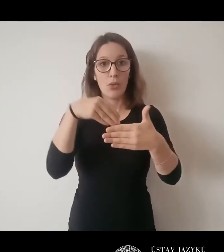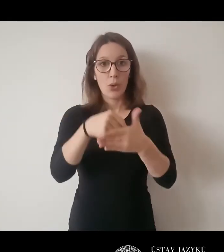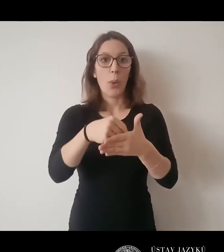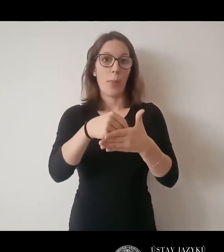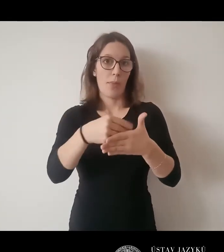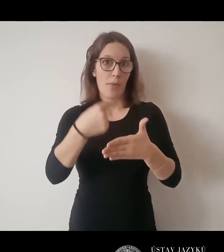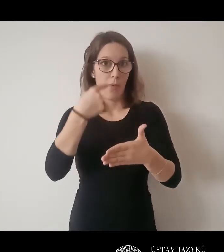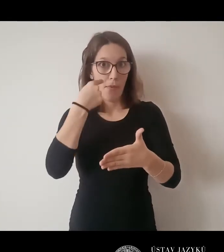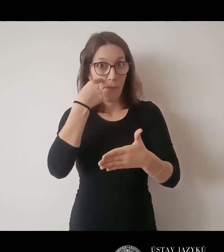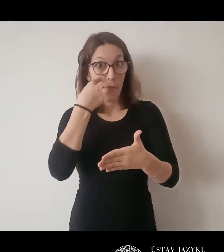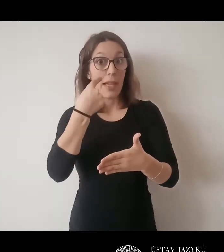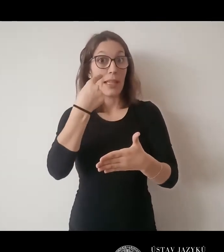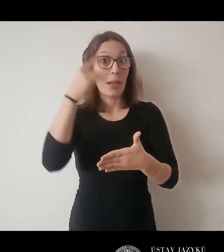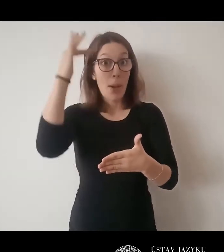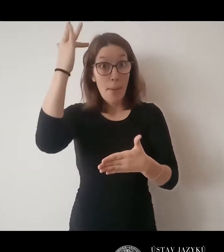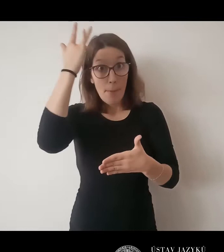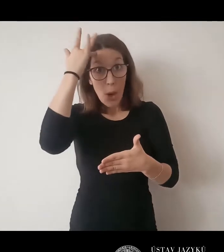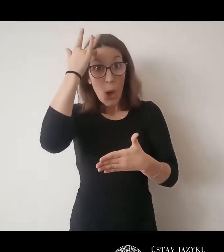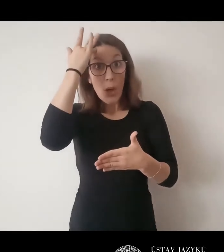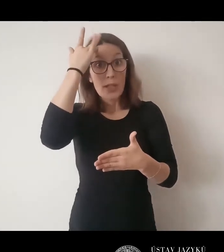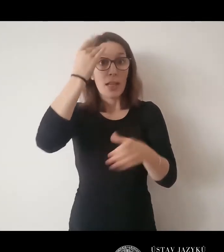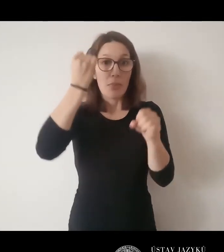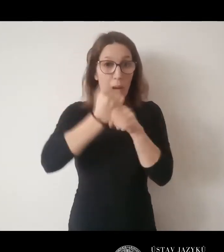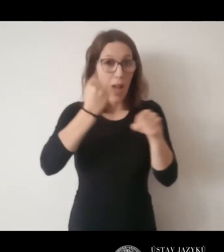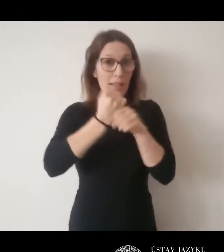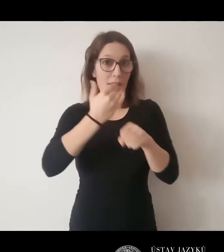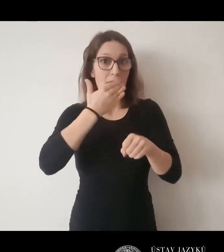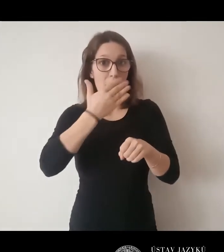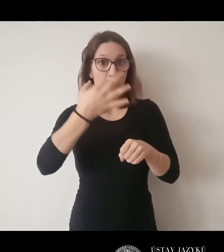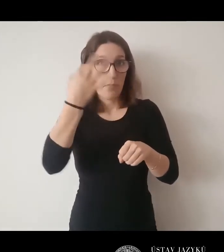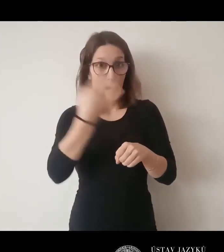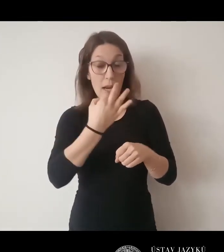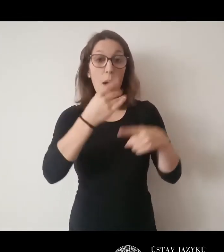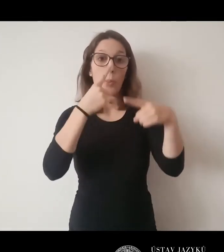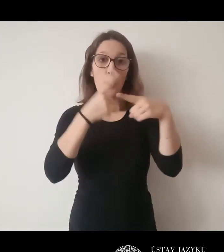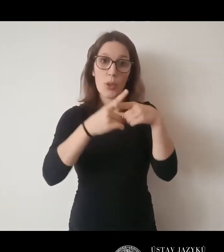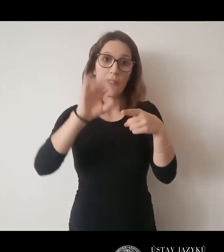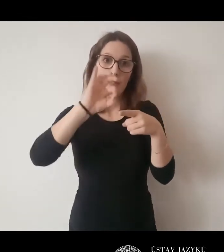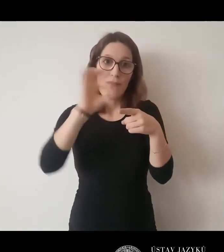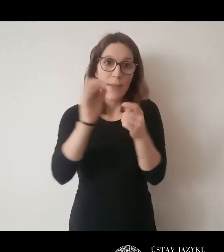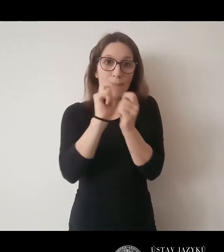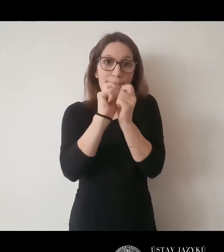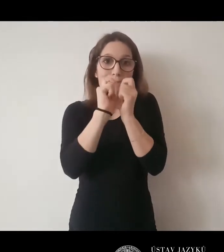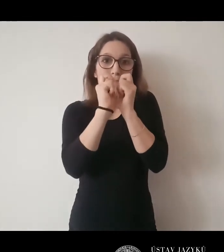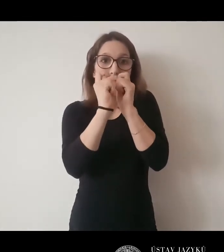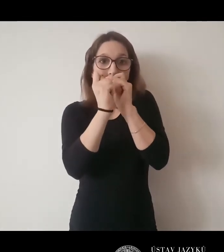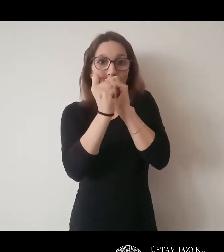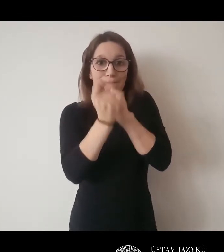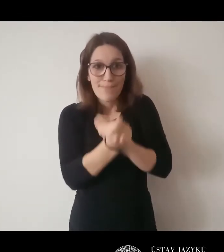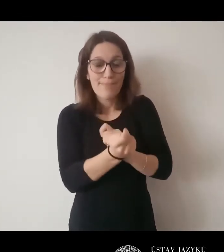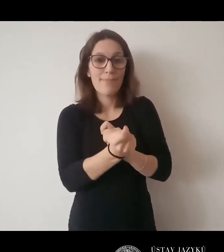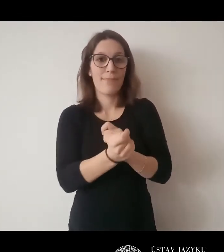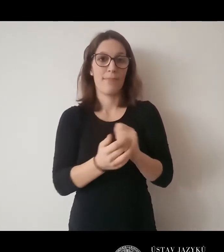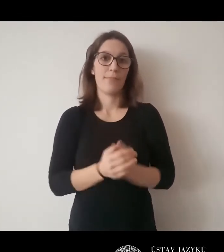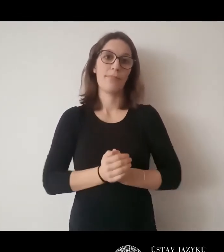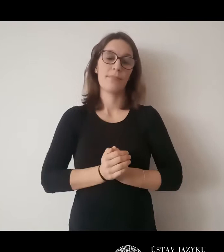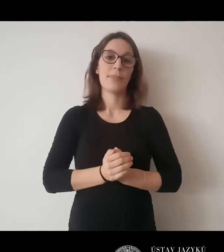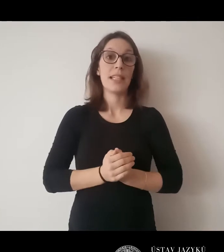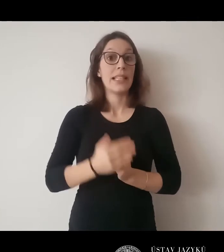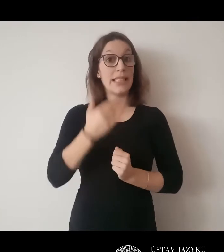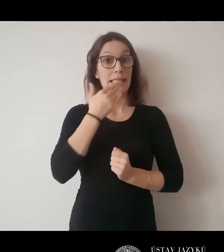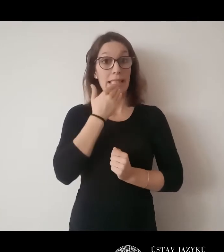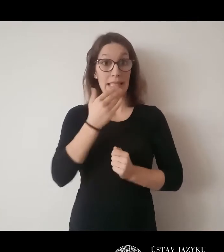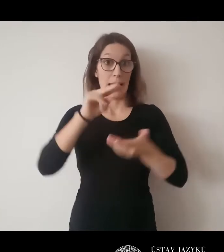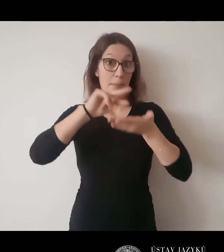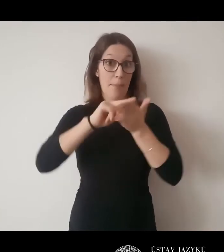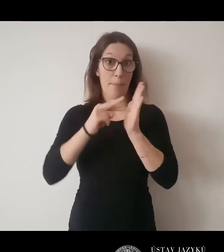vlastně dochází k tomu, že se učí ovládat ty své mozkové vlny a vlastně můžeme